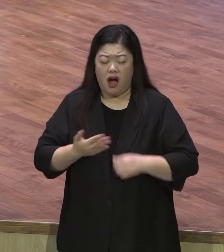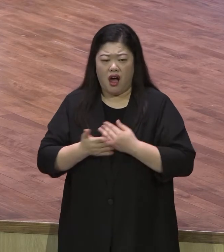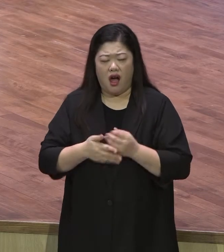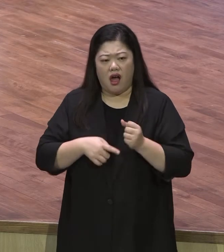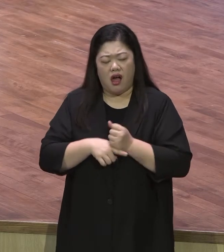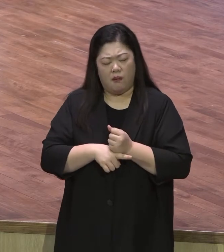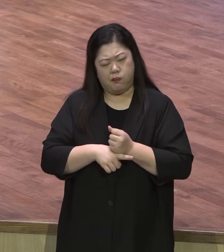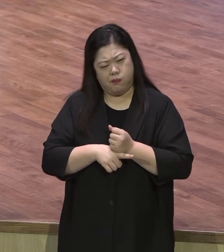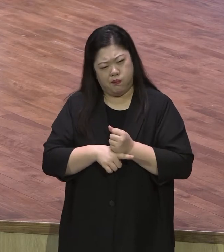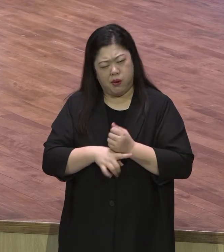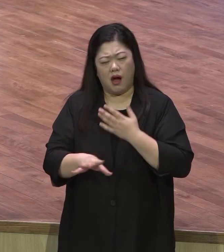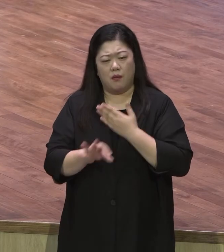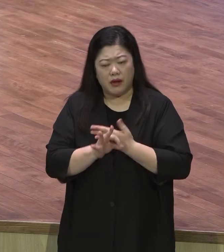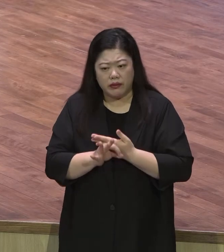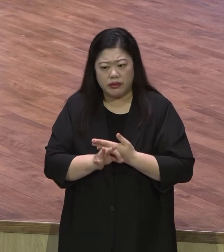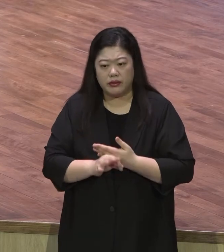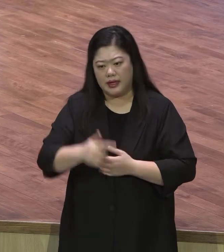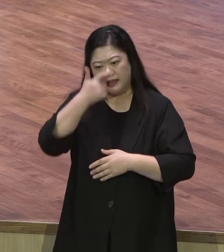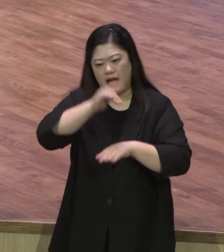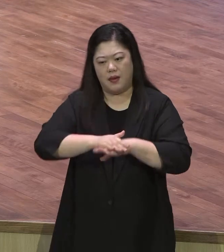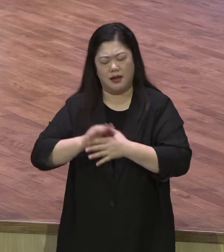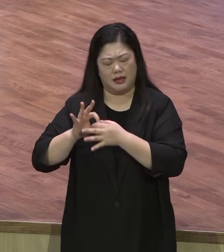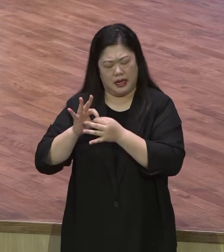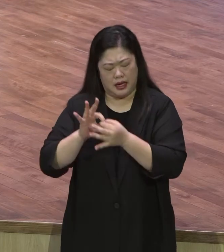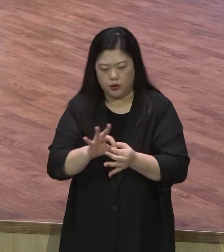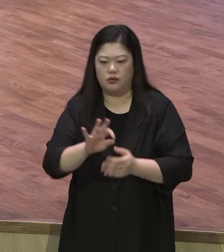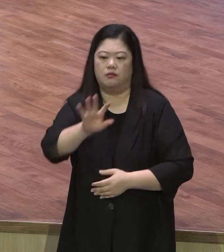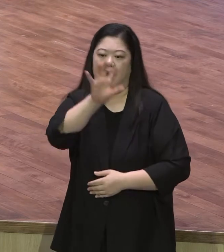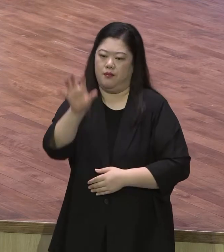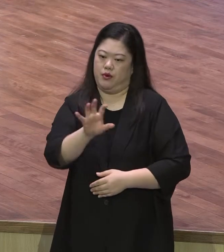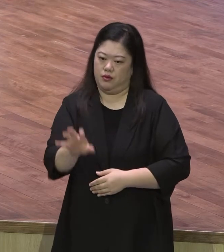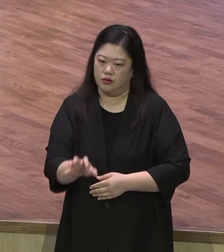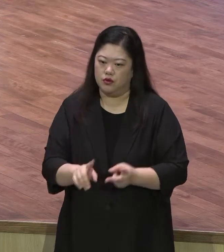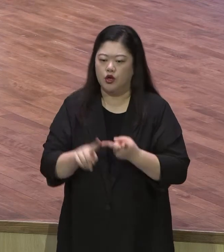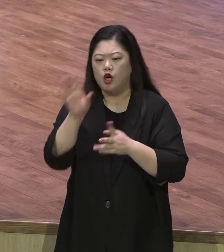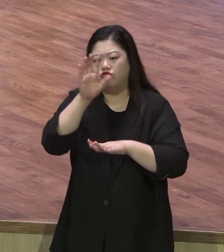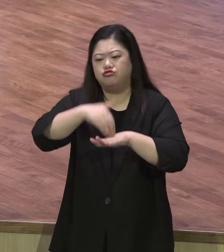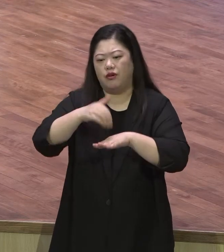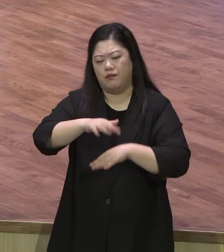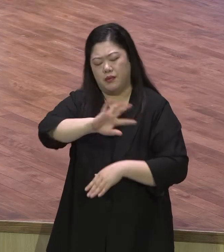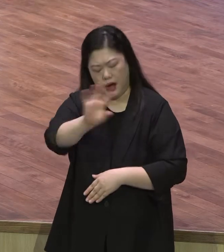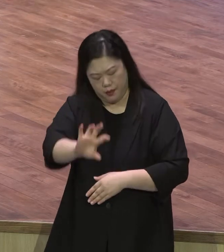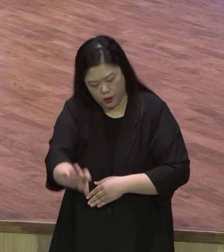있는 사람은 갈등도 고민도 염려도 미래 전혀 미결상 없습니다.